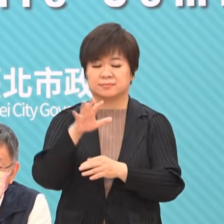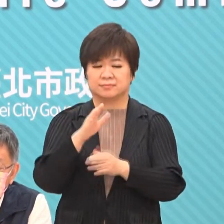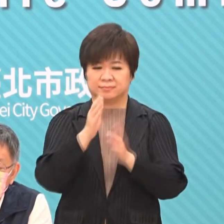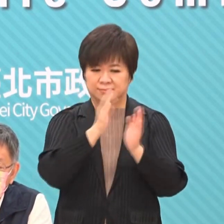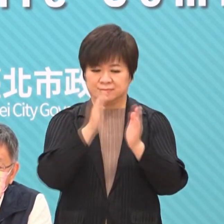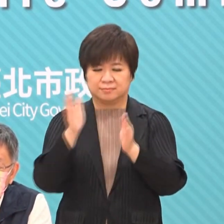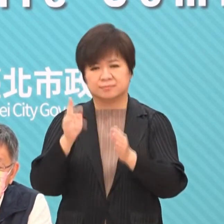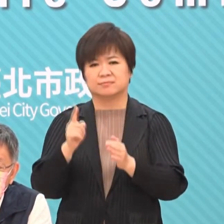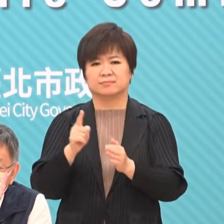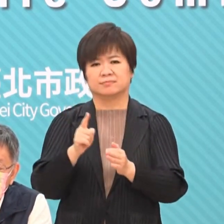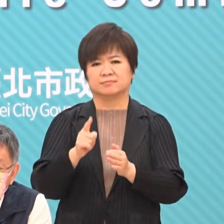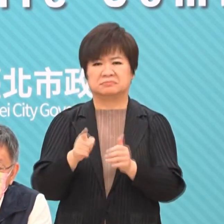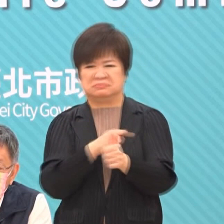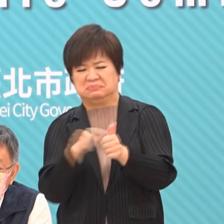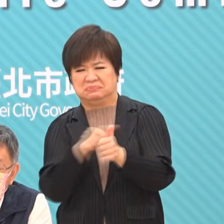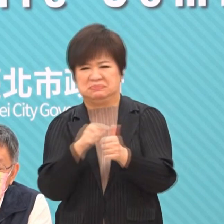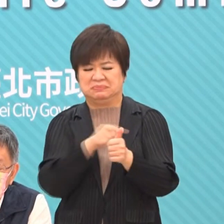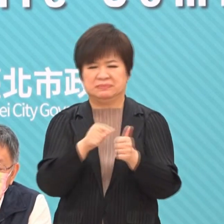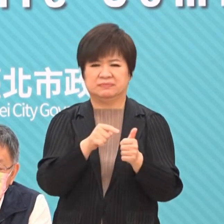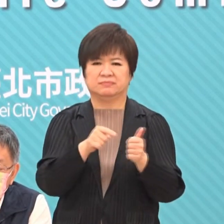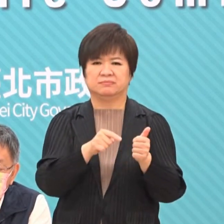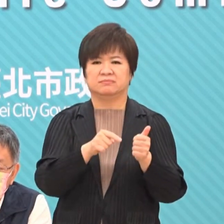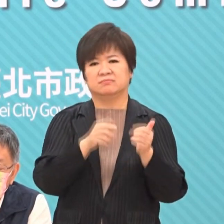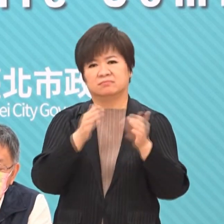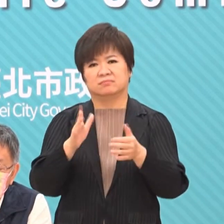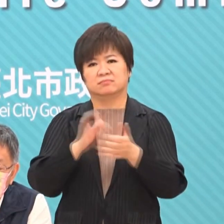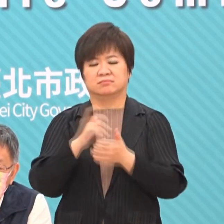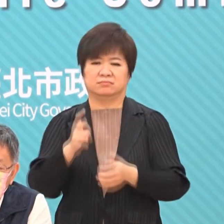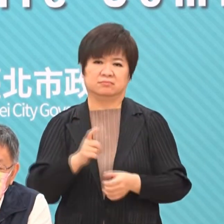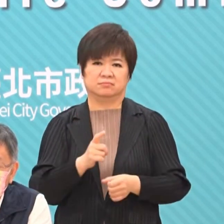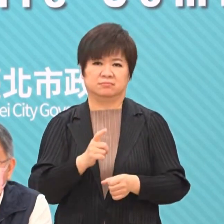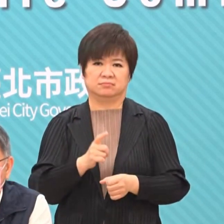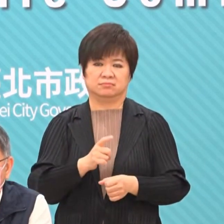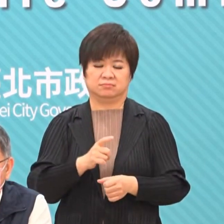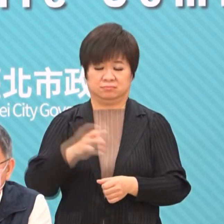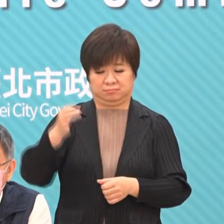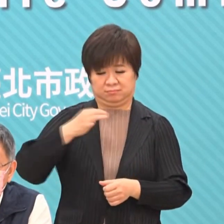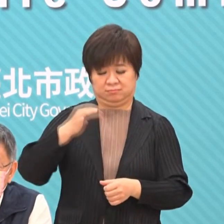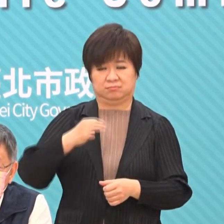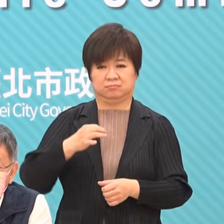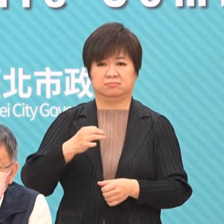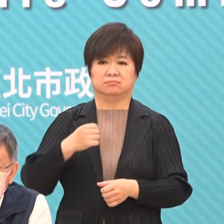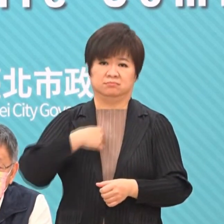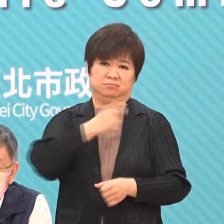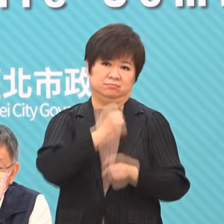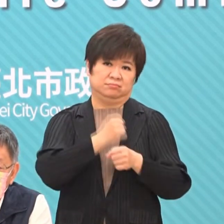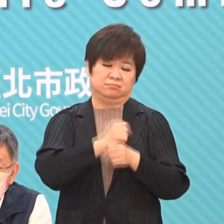攻击啊，这也没办法，这也是他领薪水就要做那种事嘛，不然他干什么？